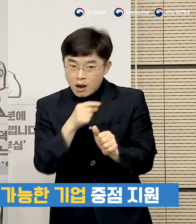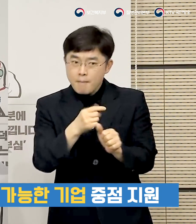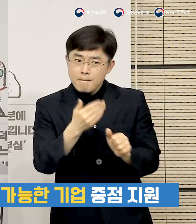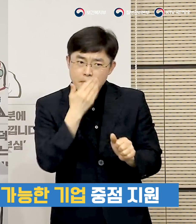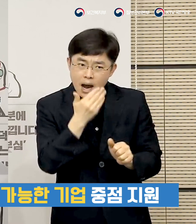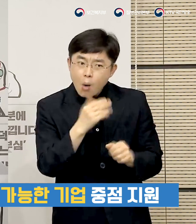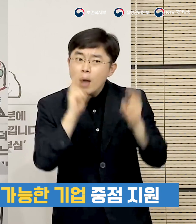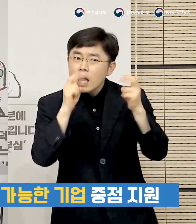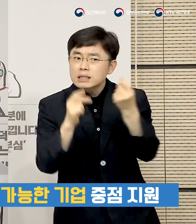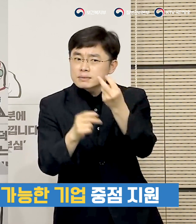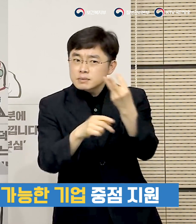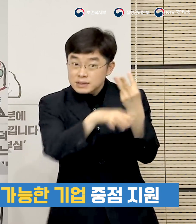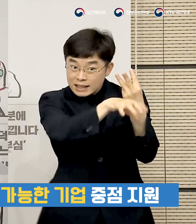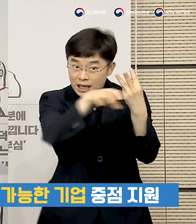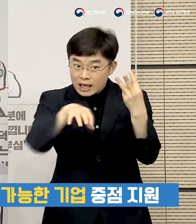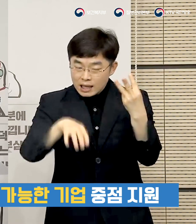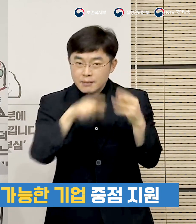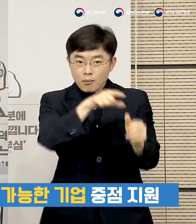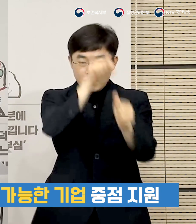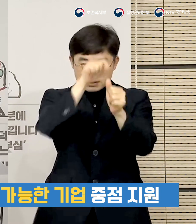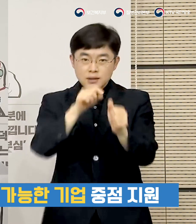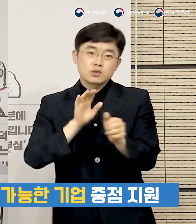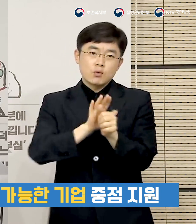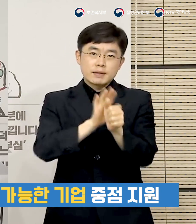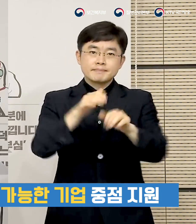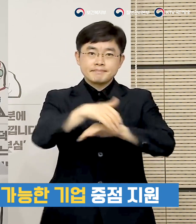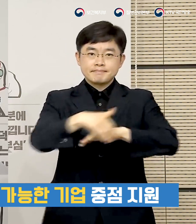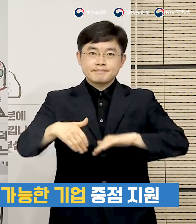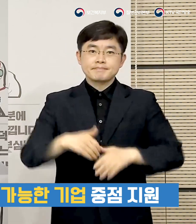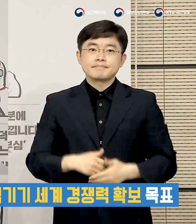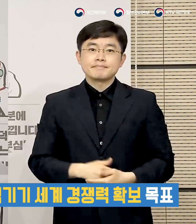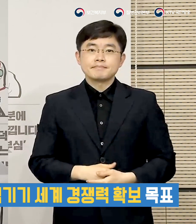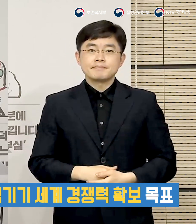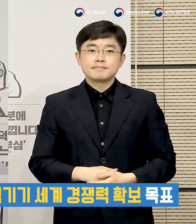기업의 후보 백신을 선정하여 중점 지원할 예정입니다.